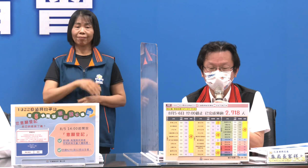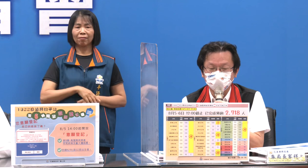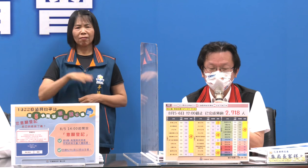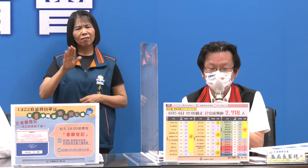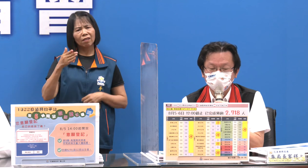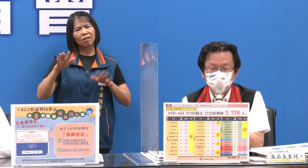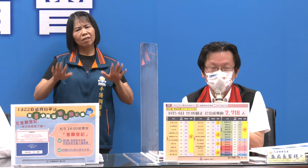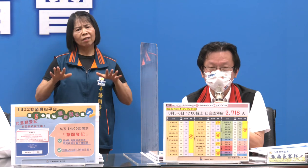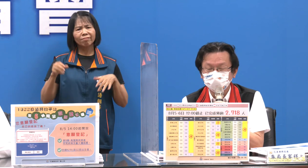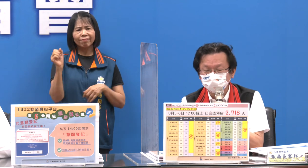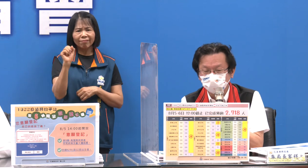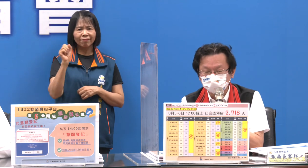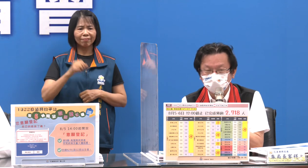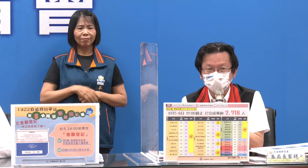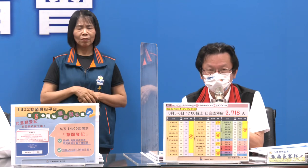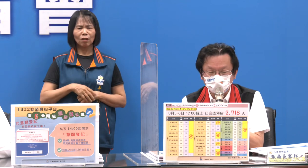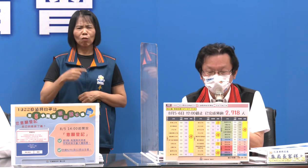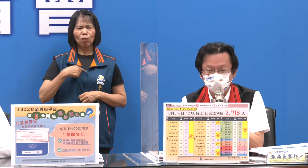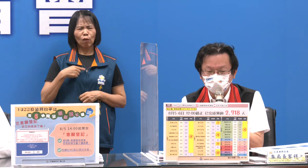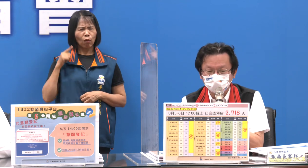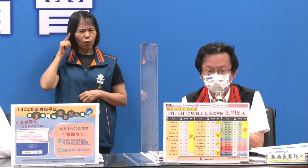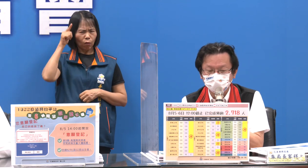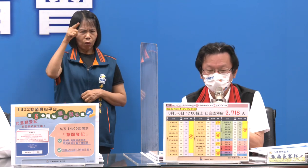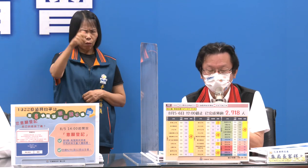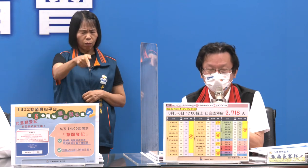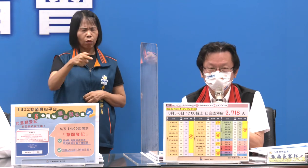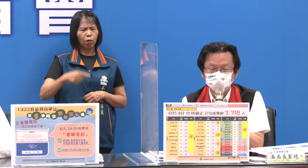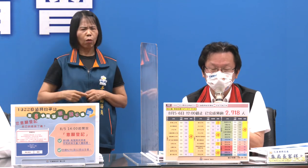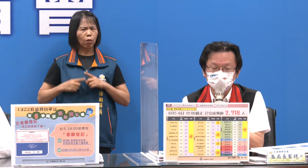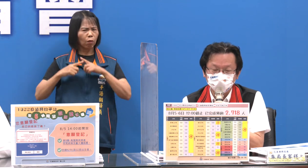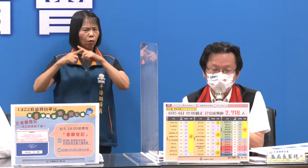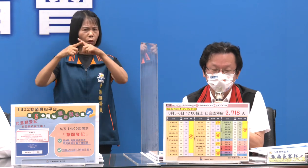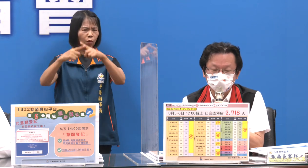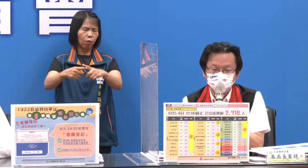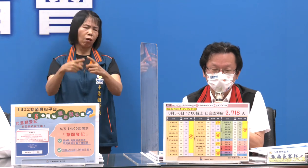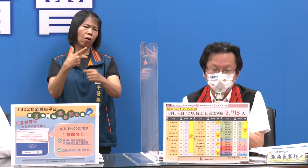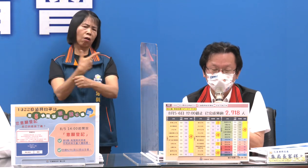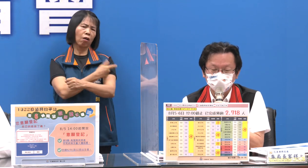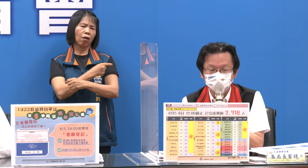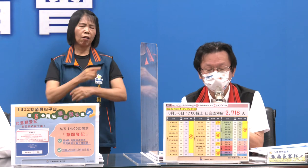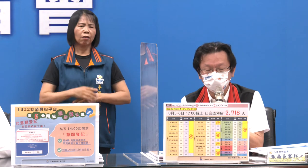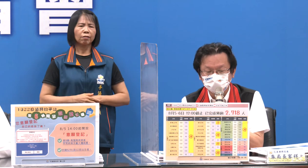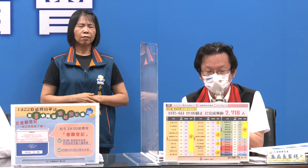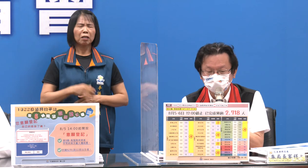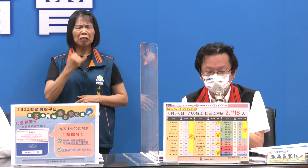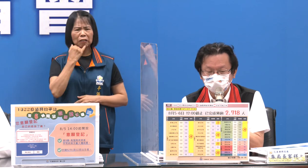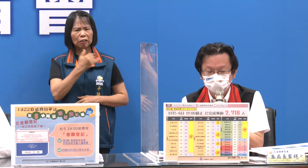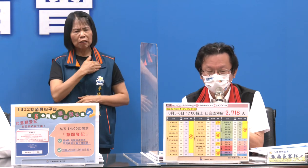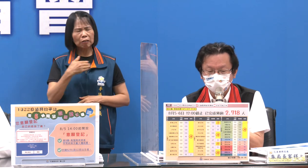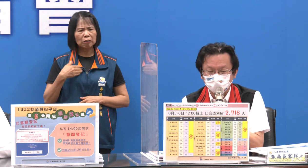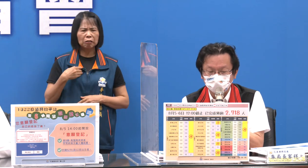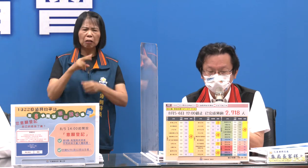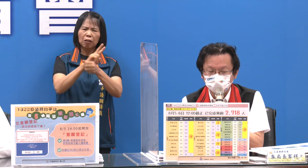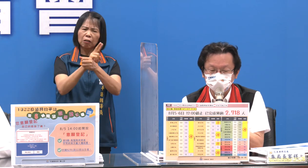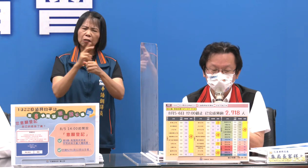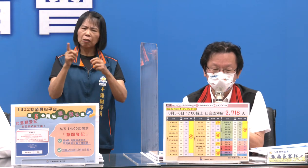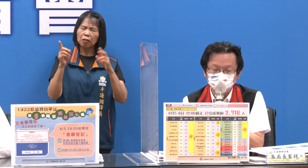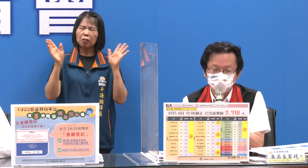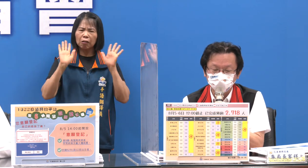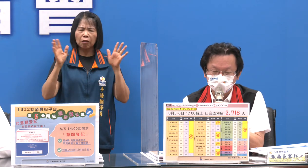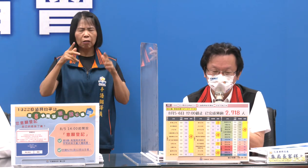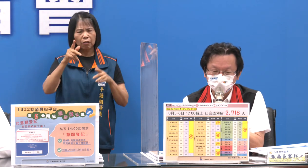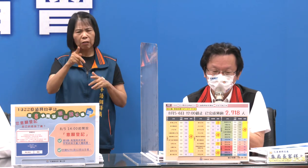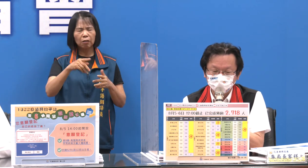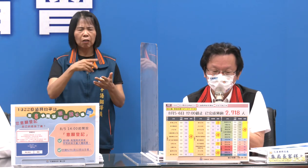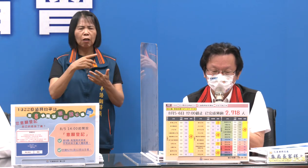在没办法了，我必须跑到别的地方去做接种可能去旅小儿科可能去成